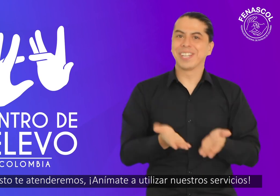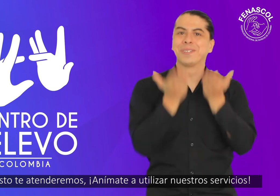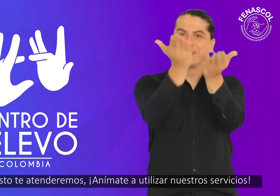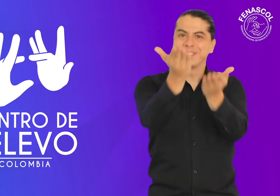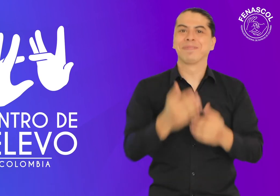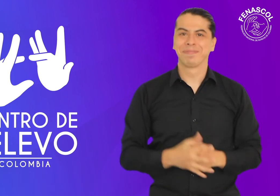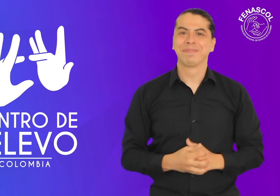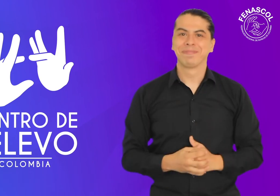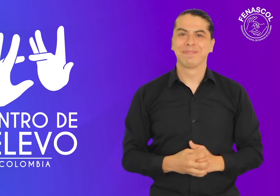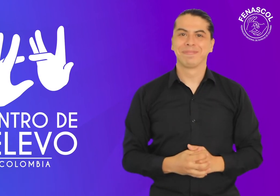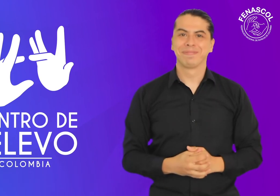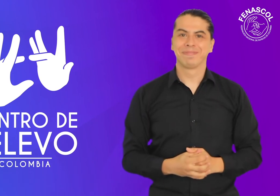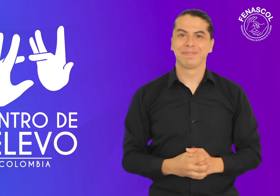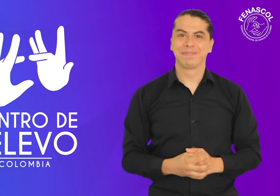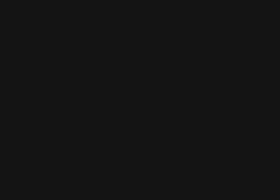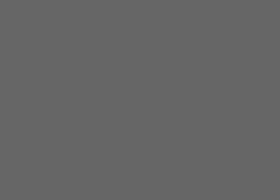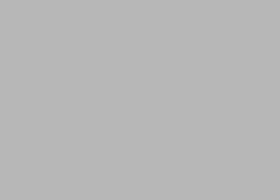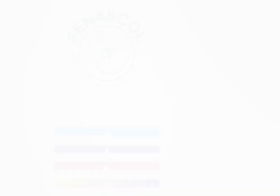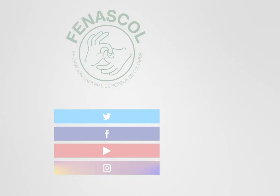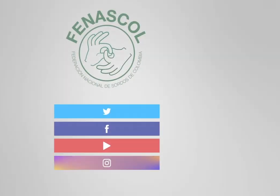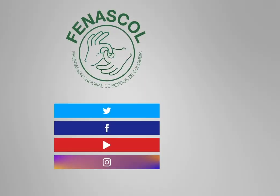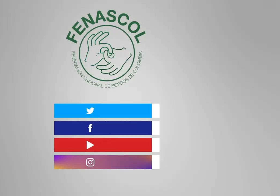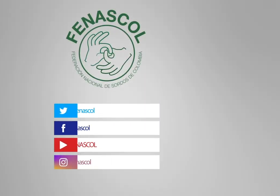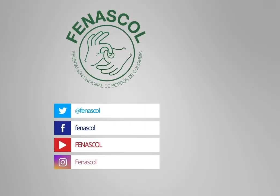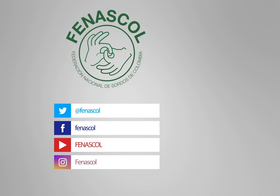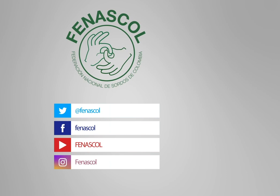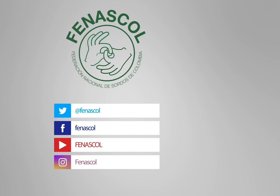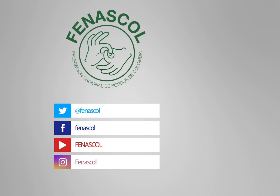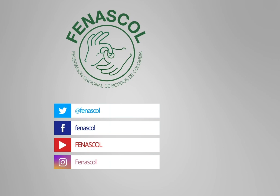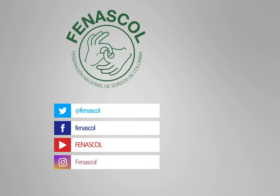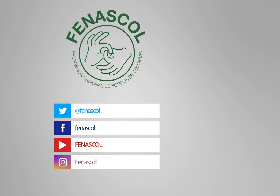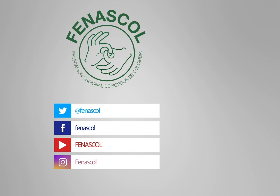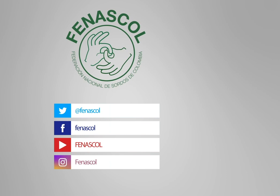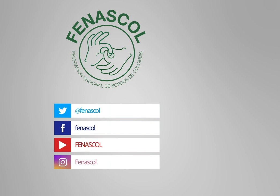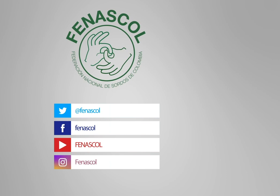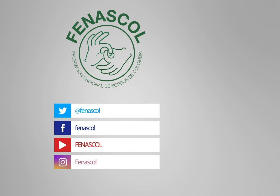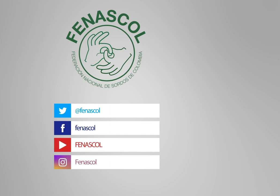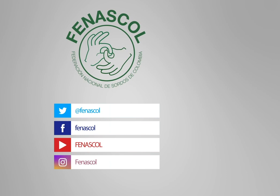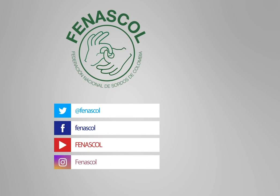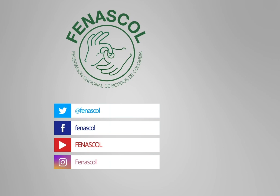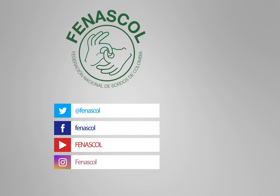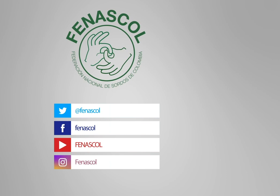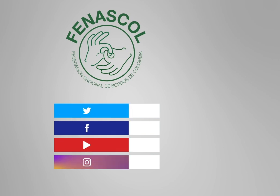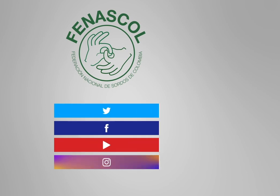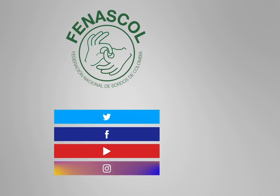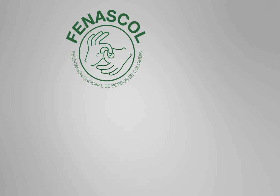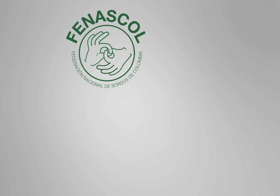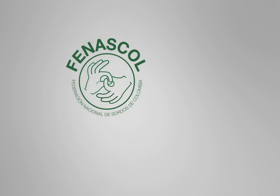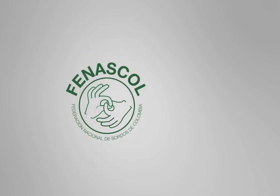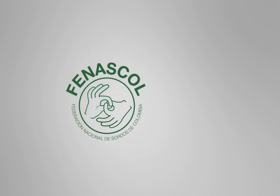¡Nos vemos! ¡Gracias! ¡Gracias!